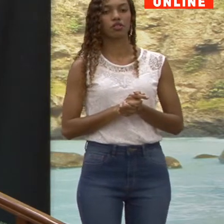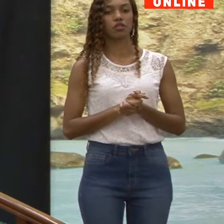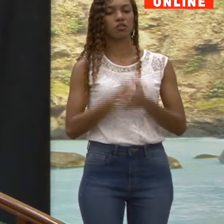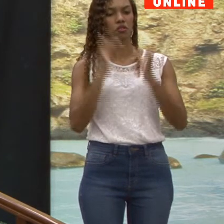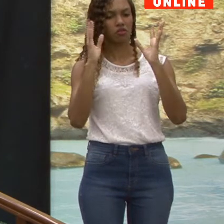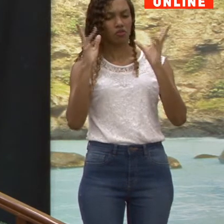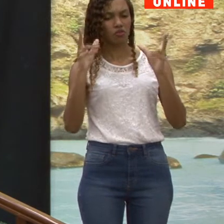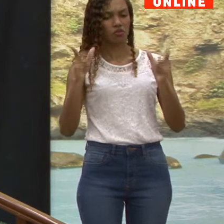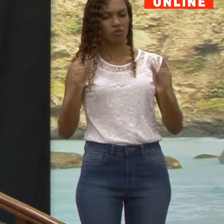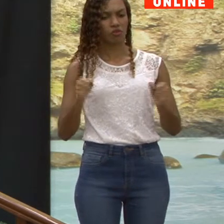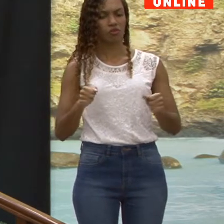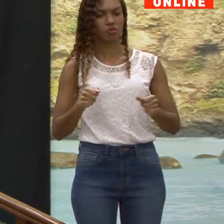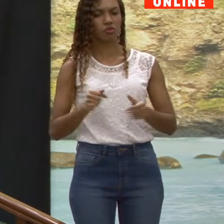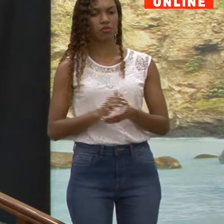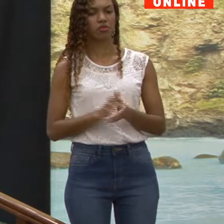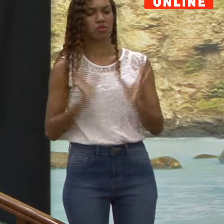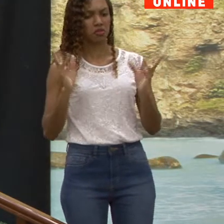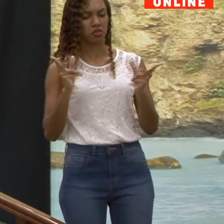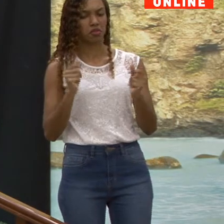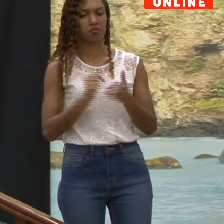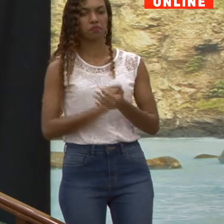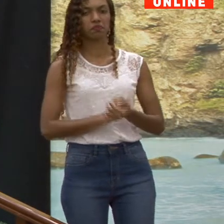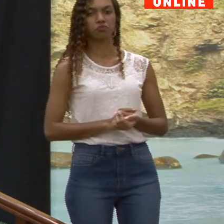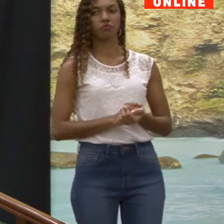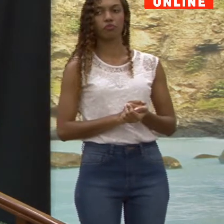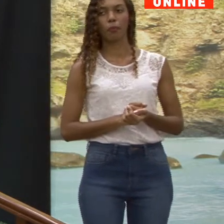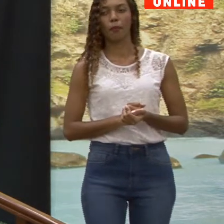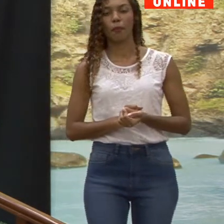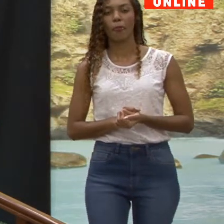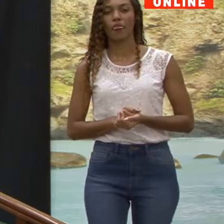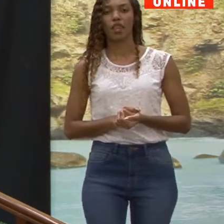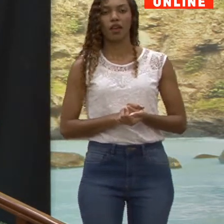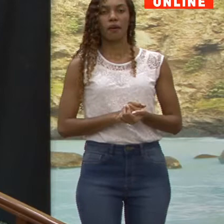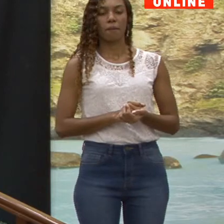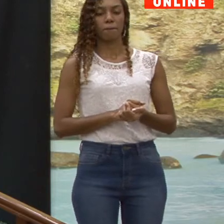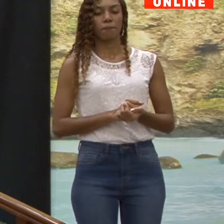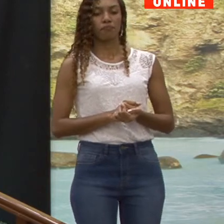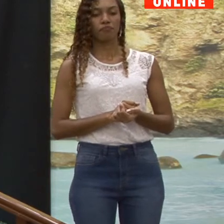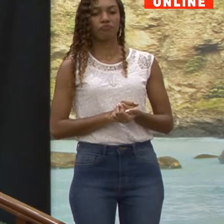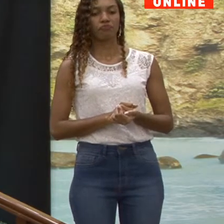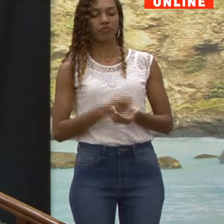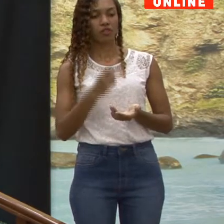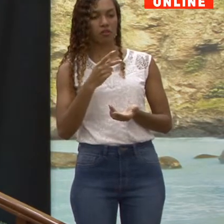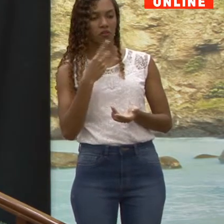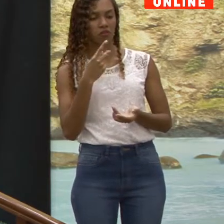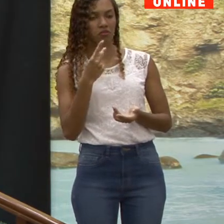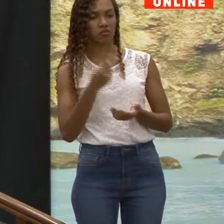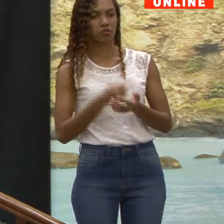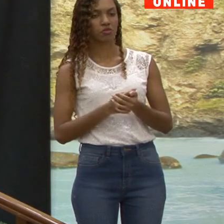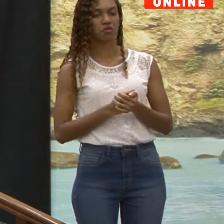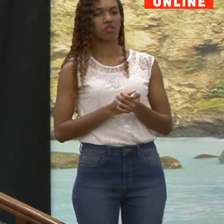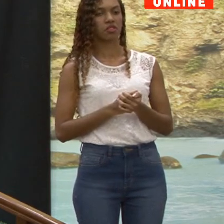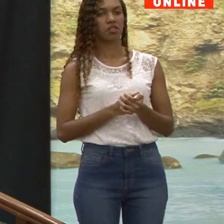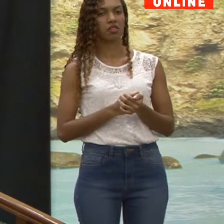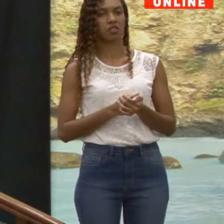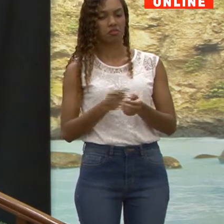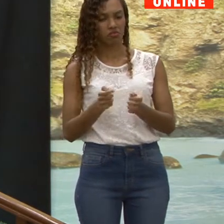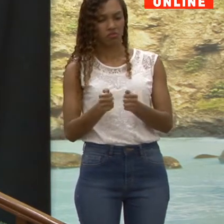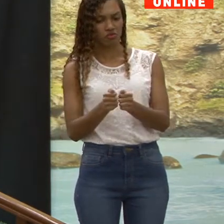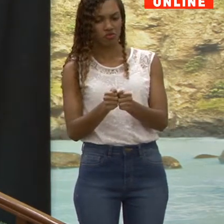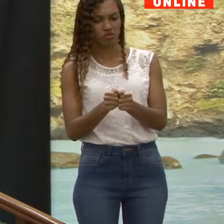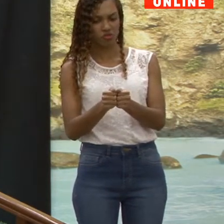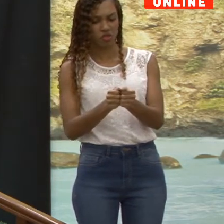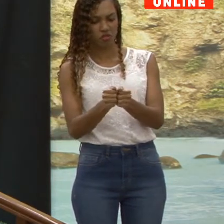queridos, um silo com arroz. Vamos falar de arroz. E dá o bichinho. E